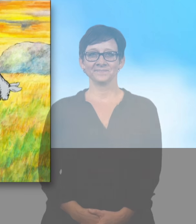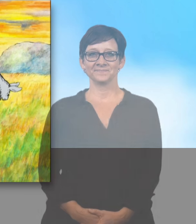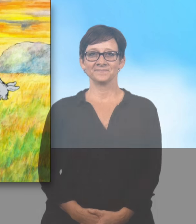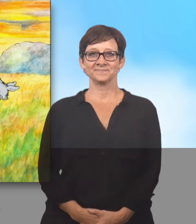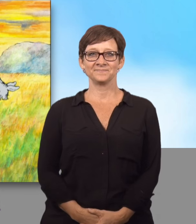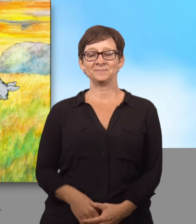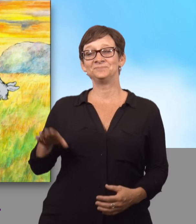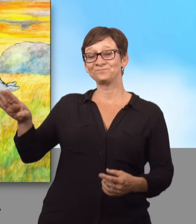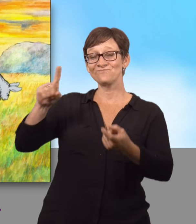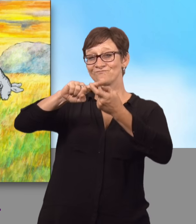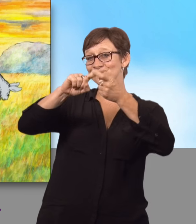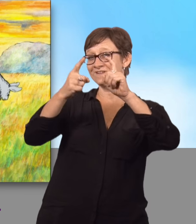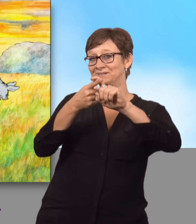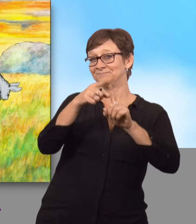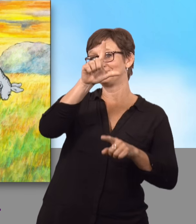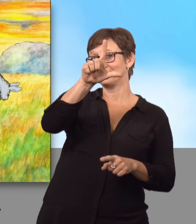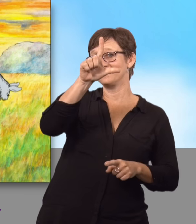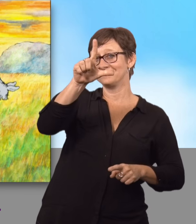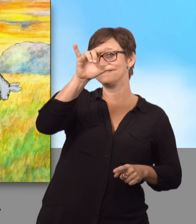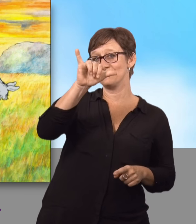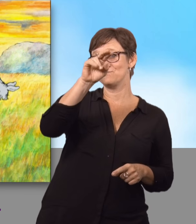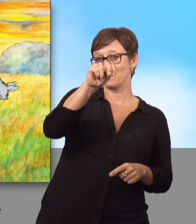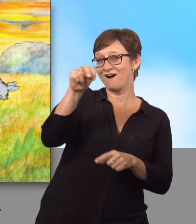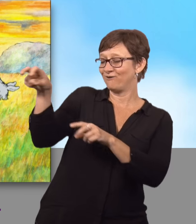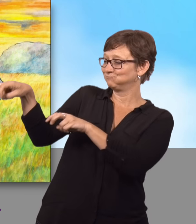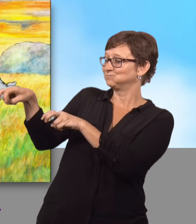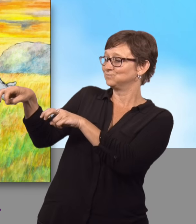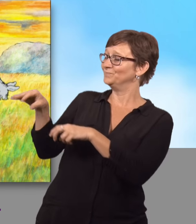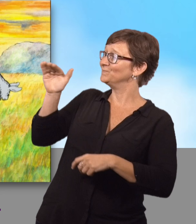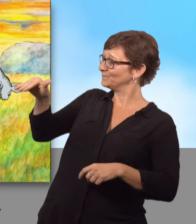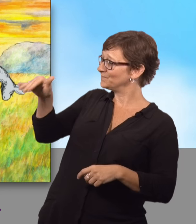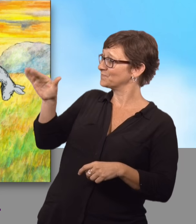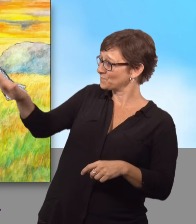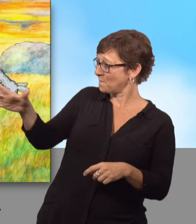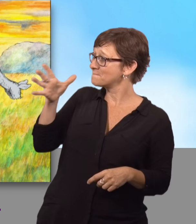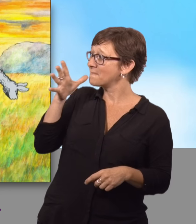¿Tu mamá es una llama? Le pregunté a mi amiga Lina.